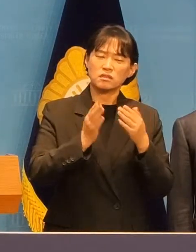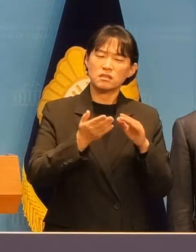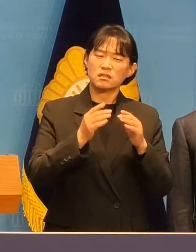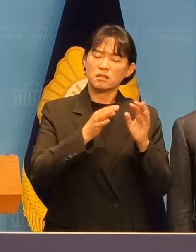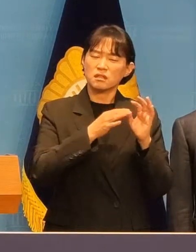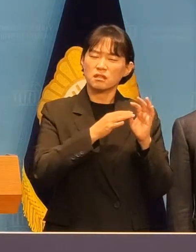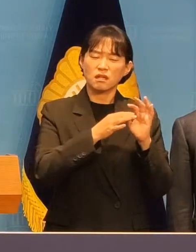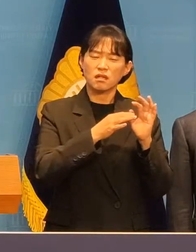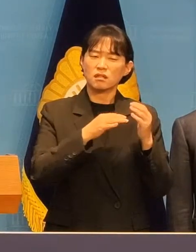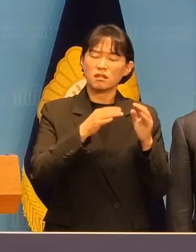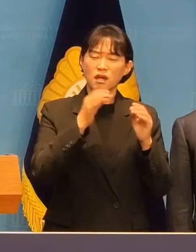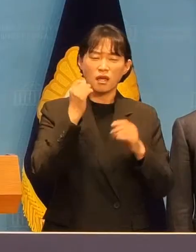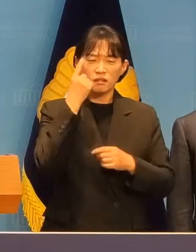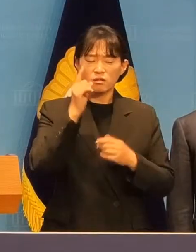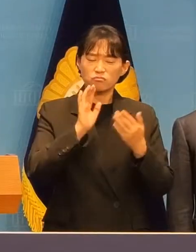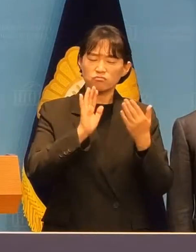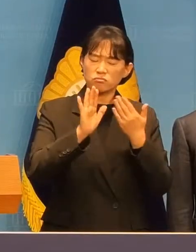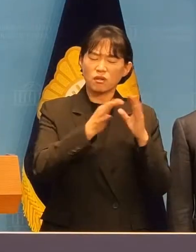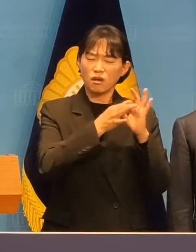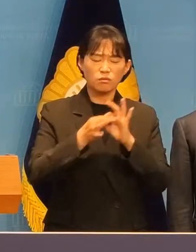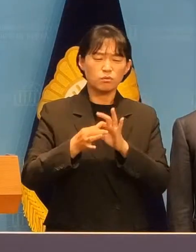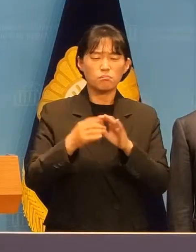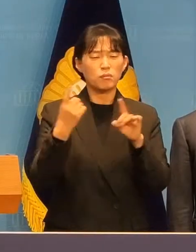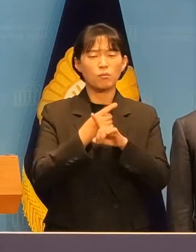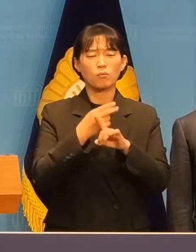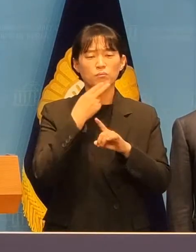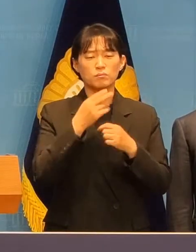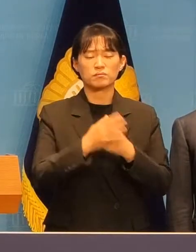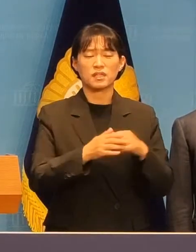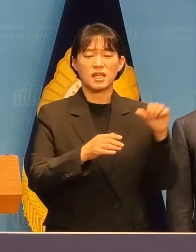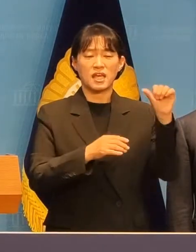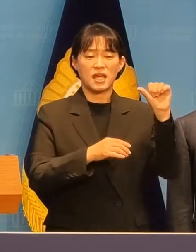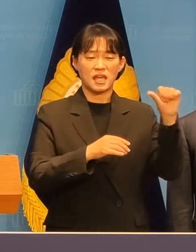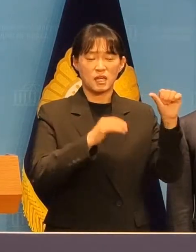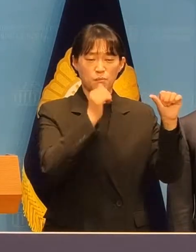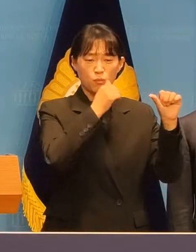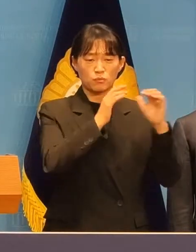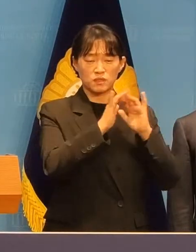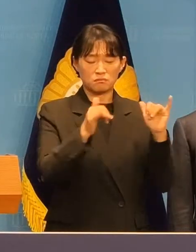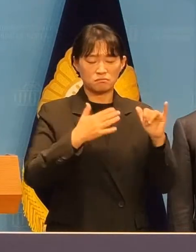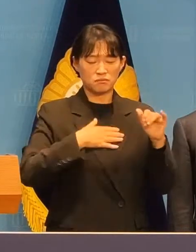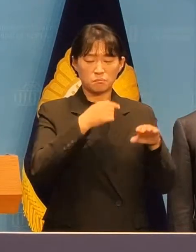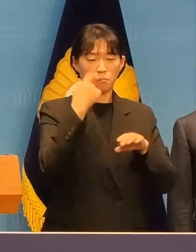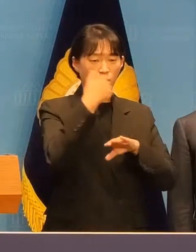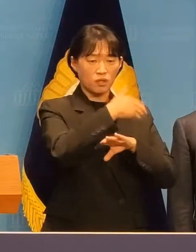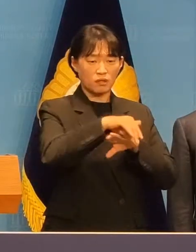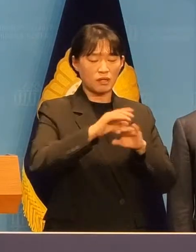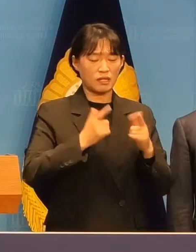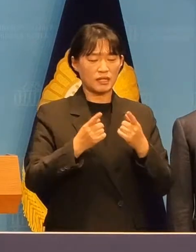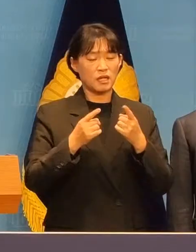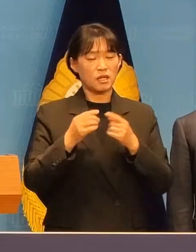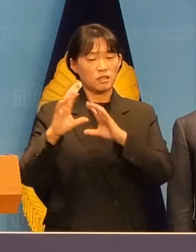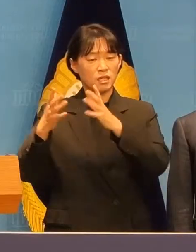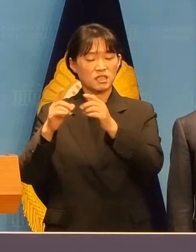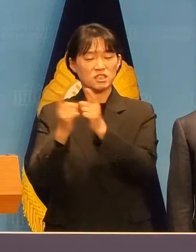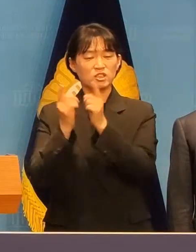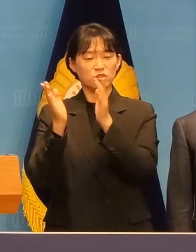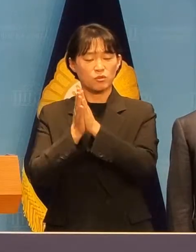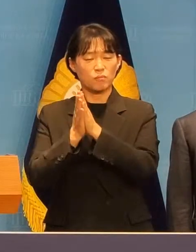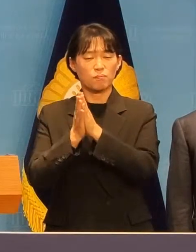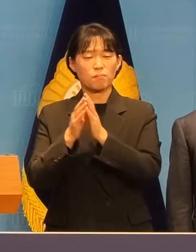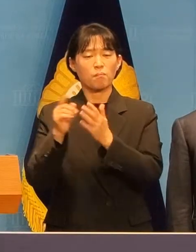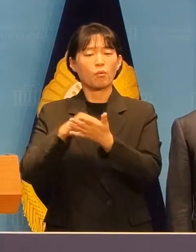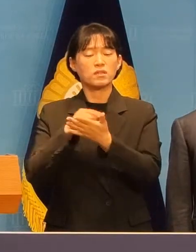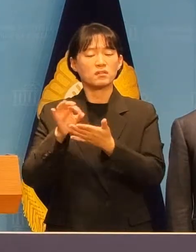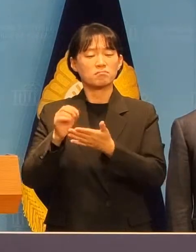상황이 없습니다. 심지어 A 변호사는 자신의 계획대로 따르지 않고 국가에 직접 보상금을 신청한 일부